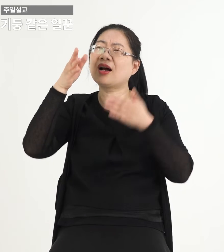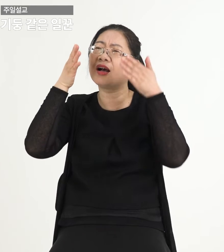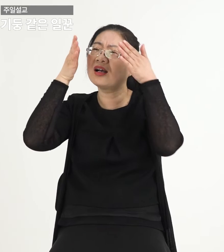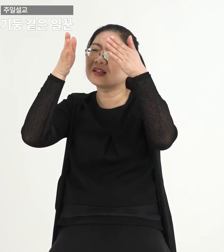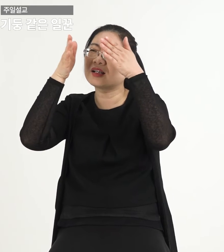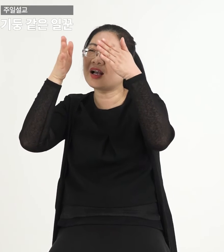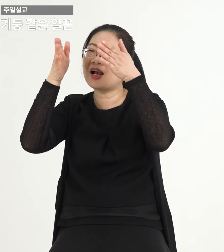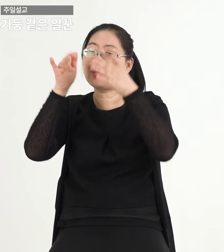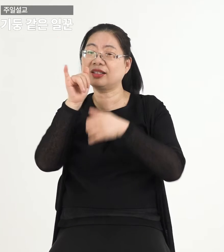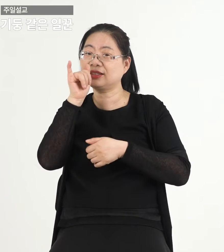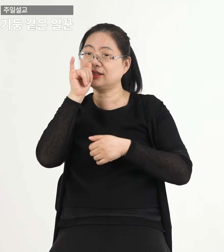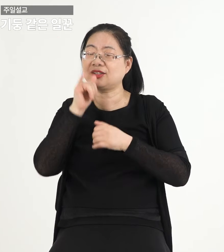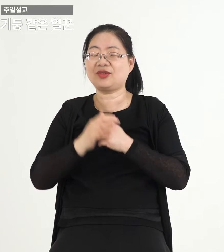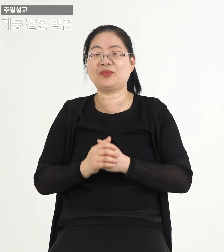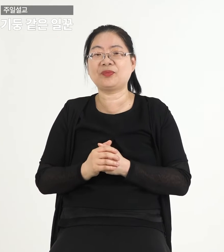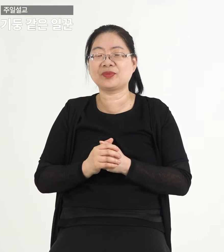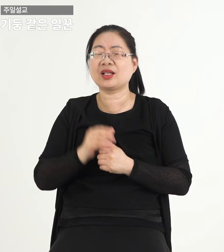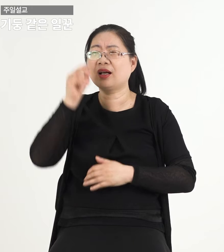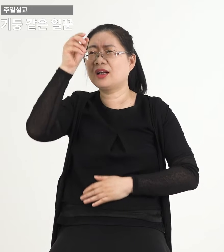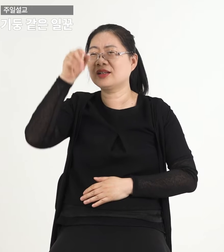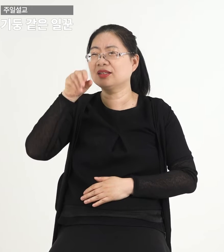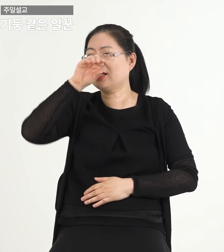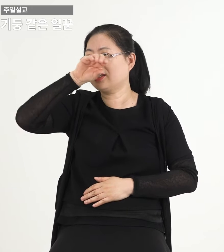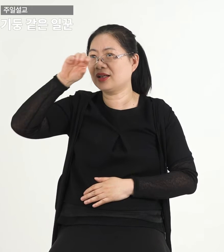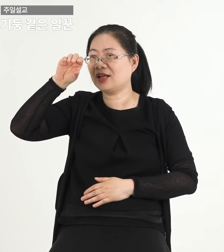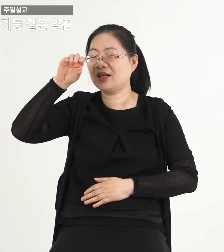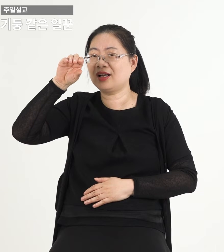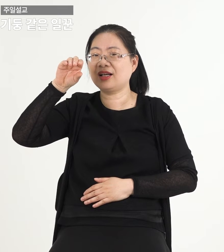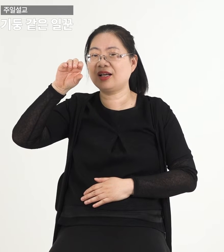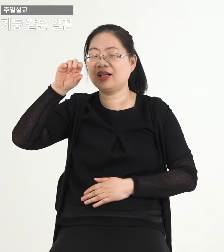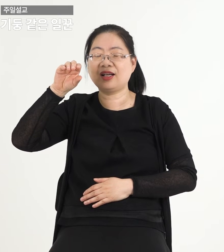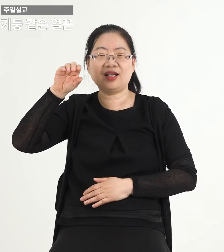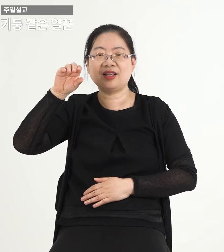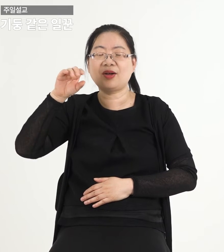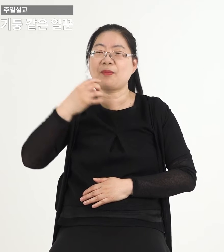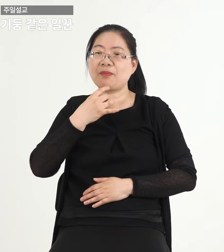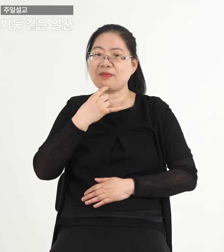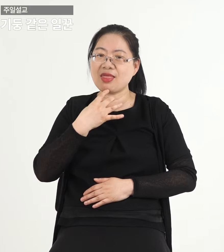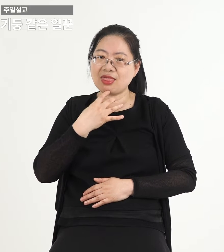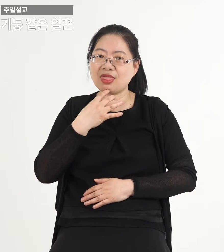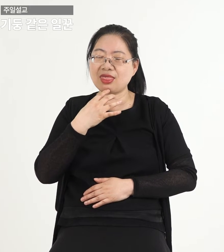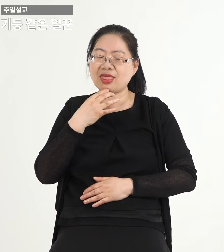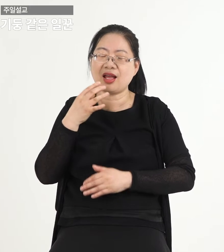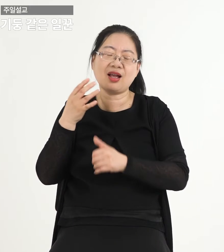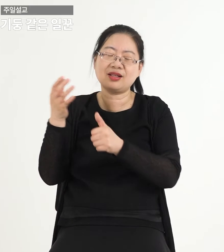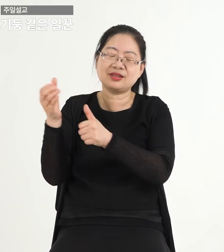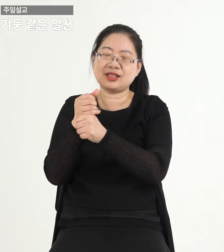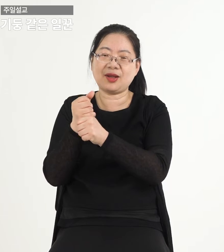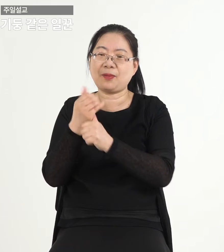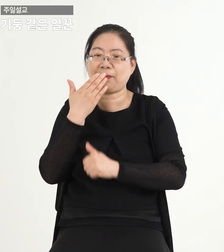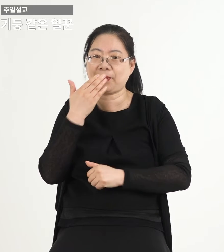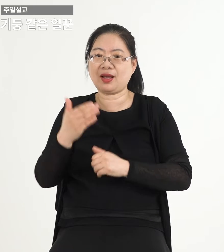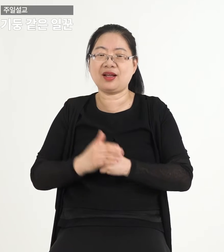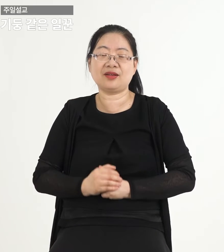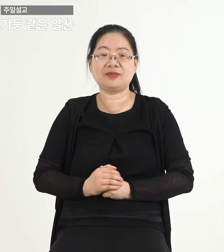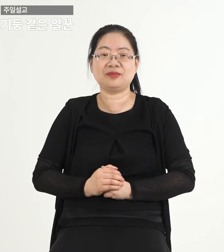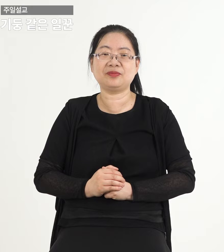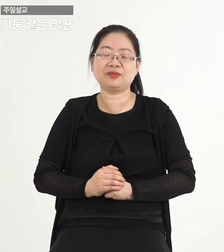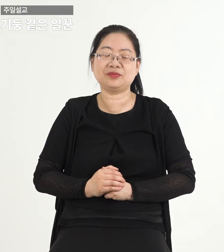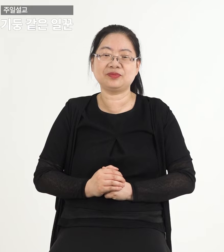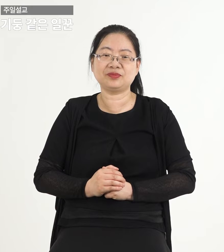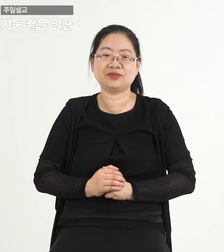십자가에게로 올인할 수밖에 없고 십자가에게로 고꾸라질 수밖에 없는 거예요. 믿습니까?